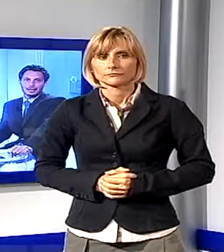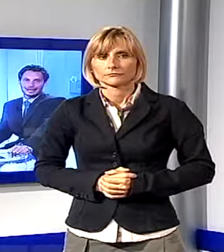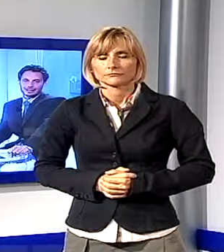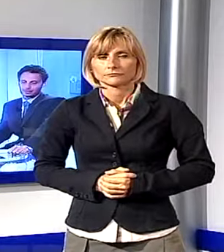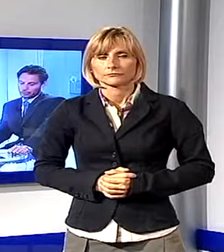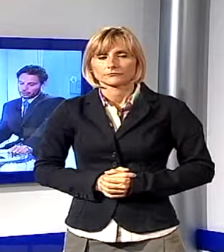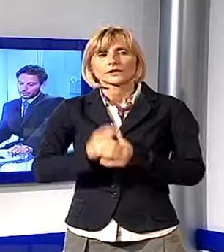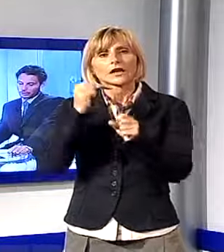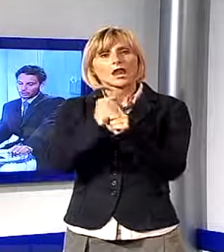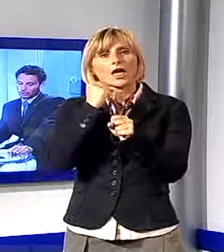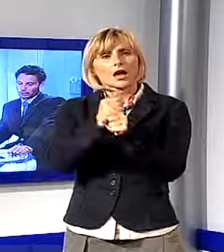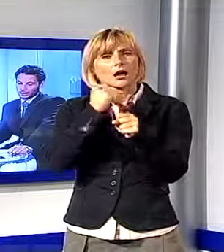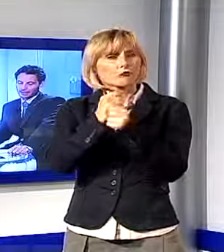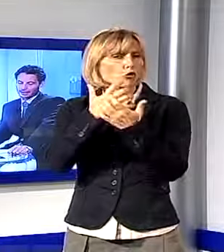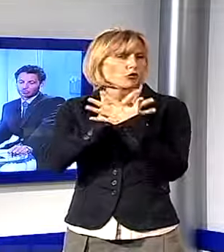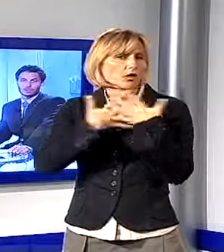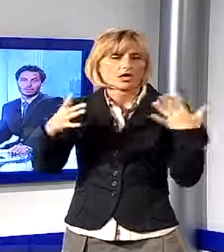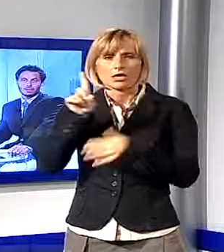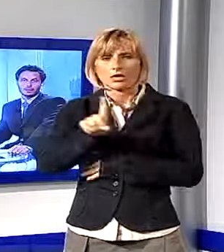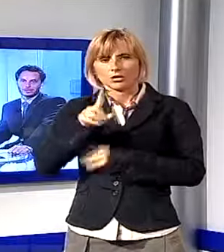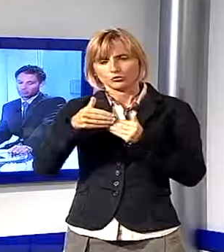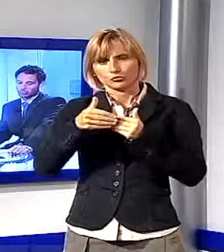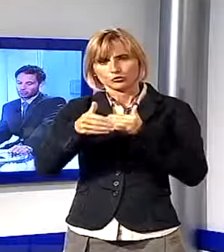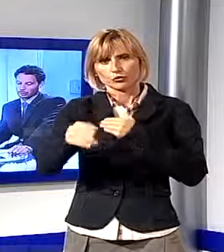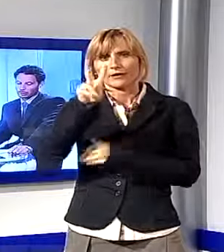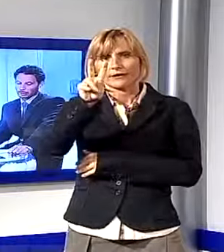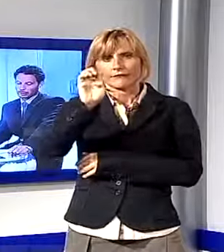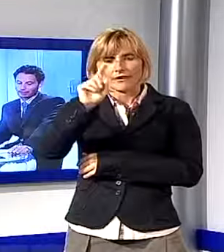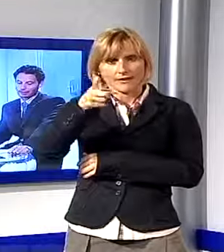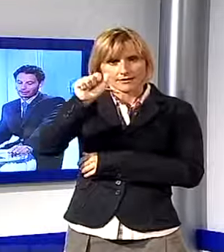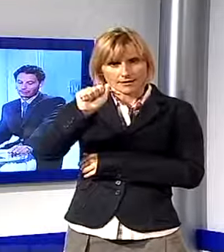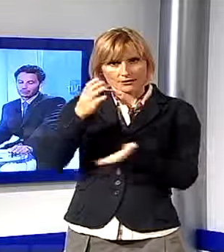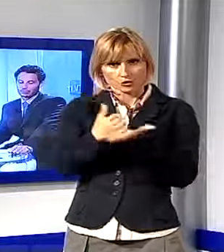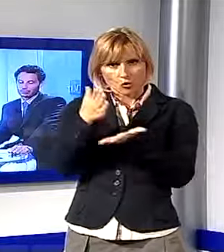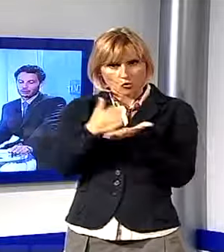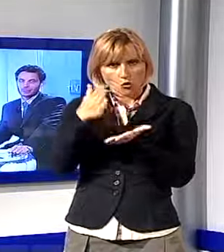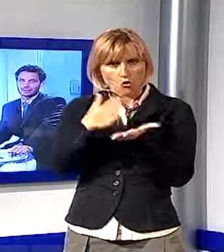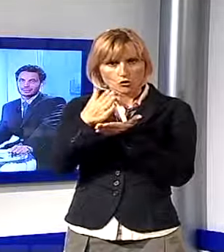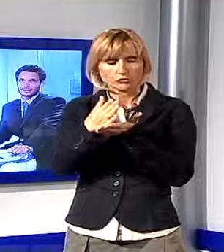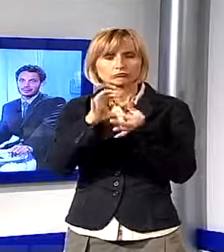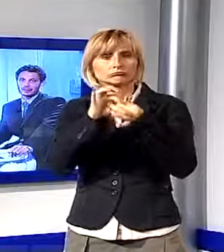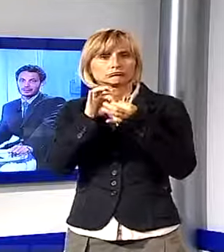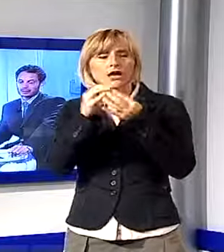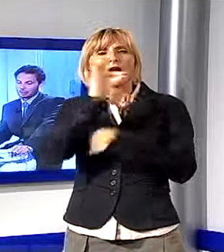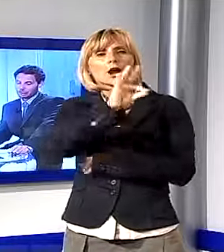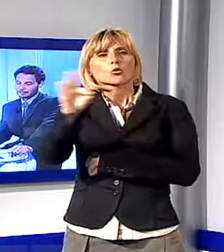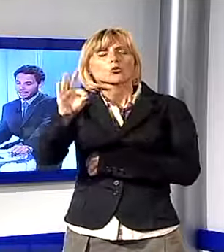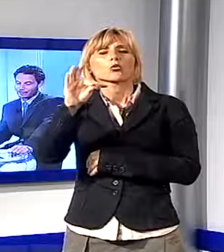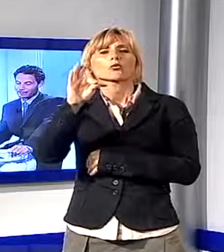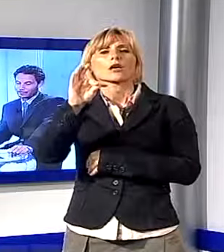Grande lavoro in questi giorni per l'associazione Vega Soccorso, che in collaborazione con alcune guardie zoofile dell'OIPA hanno